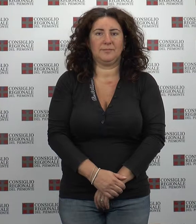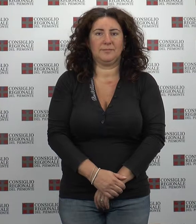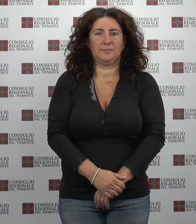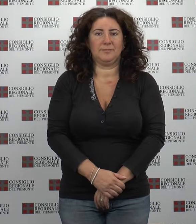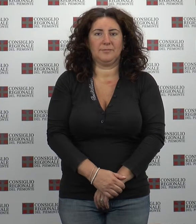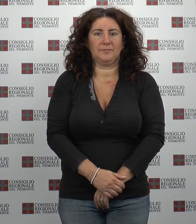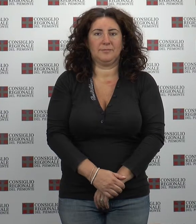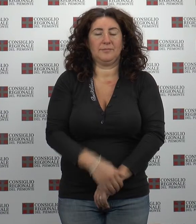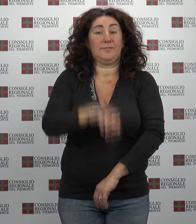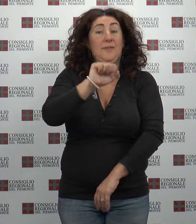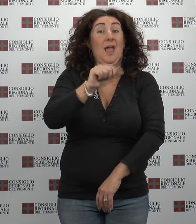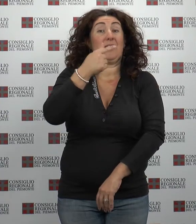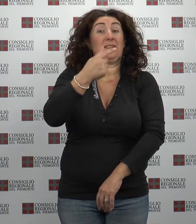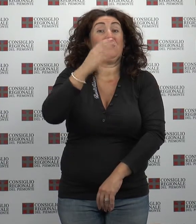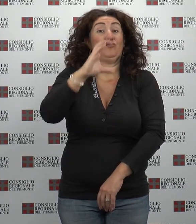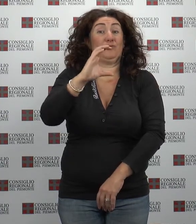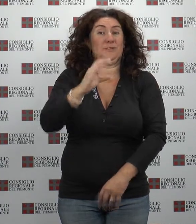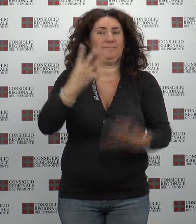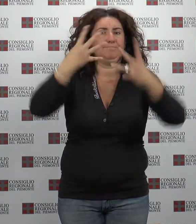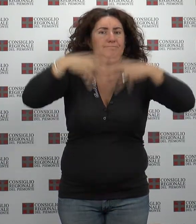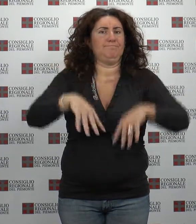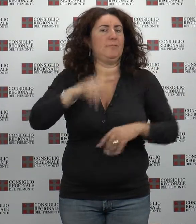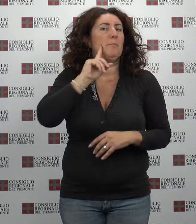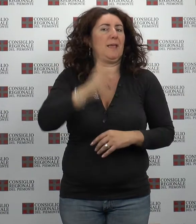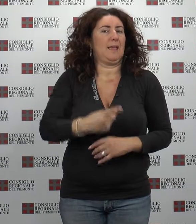Riordino delle agenzie per la casa.